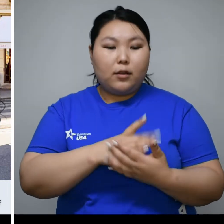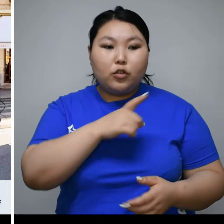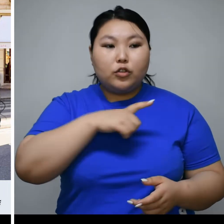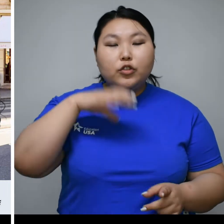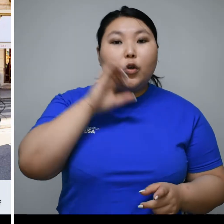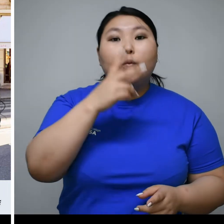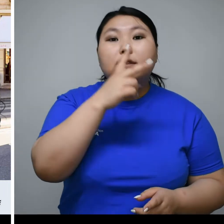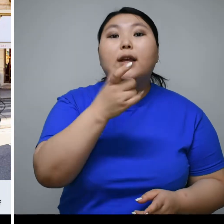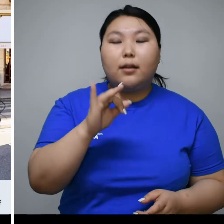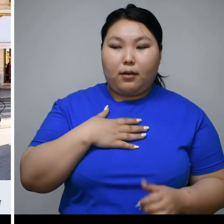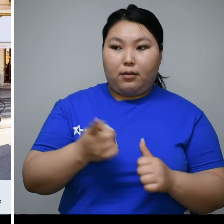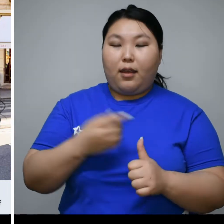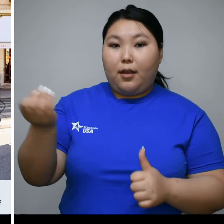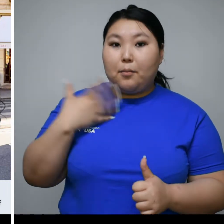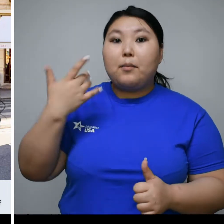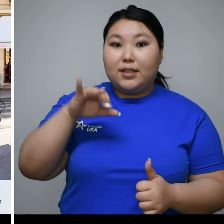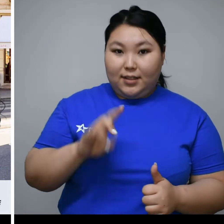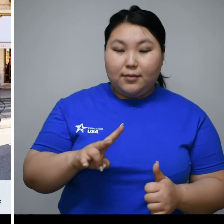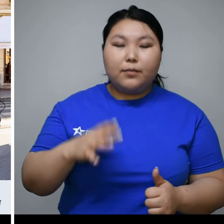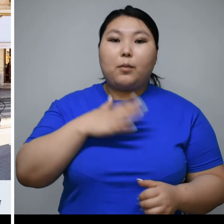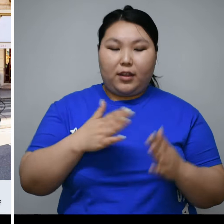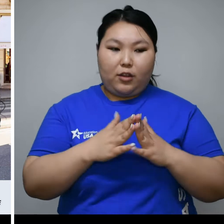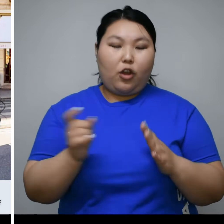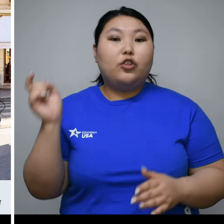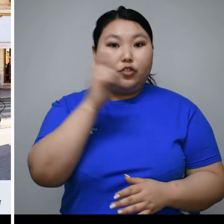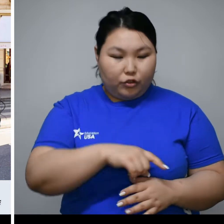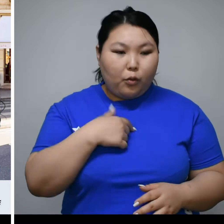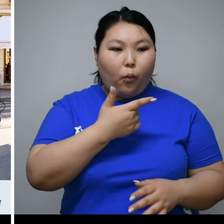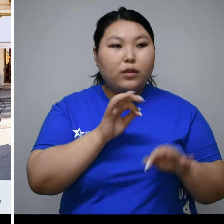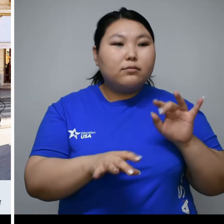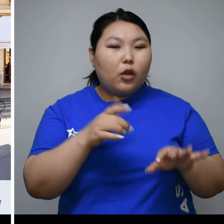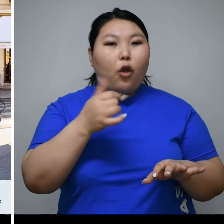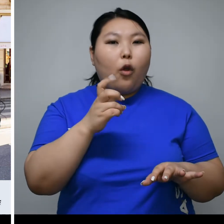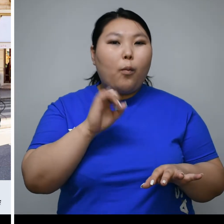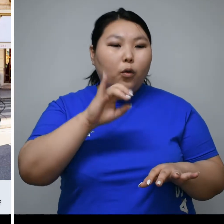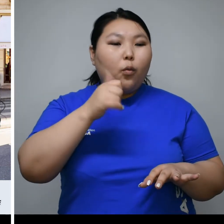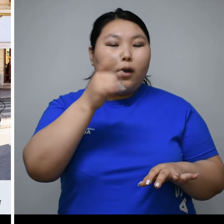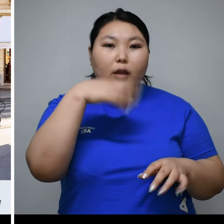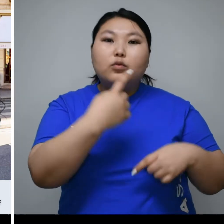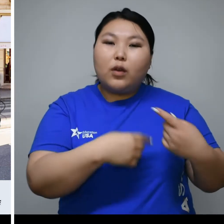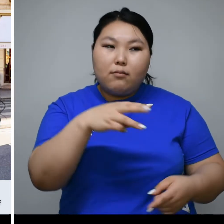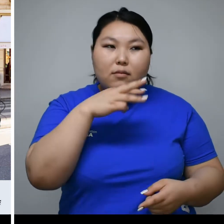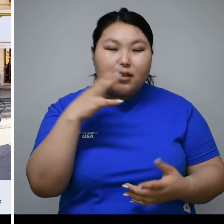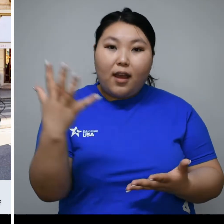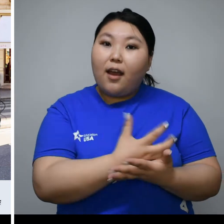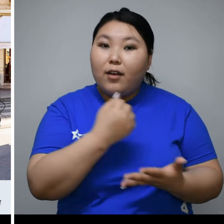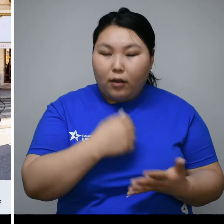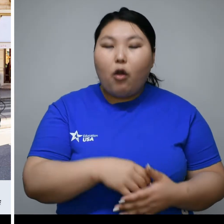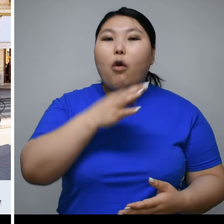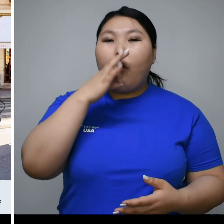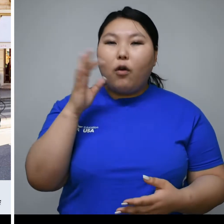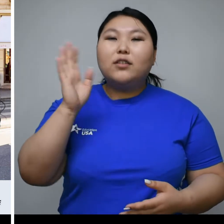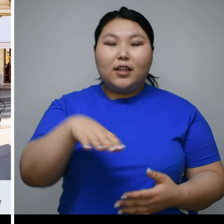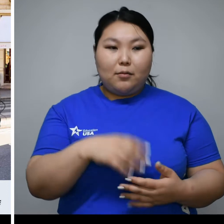бэлээ сонирхоод үзээрэй гэд надаа нэрийг хэлжсэн. Тэгээд би гэртээ очиж Google дээр Global Geographic ийн талаарх мэдээллүүдийг аваад